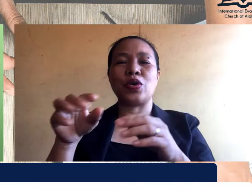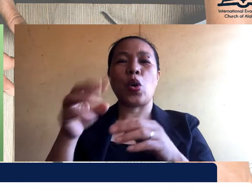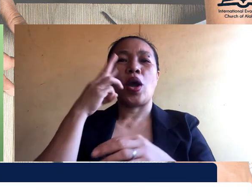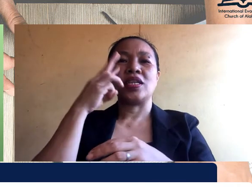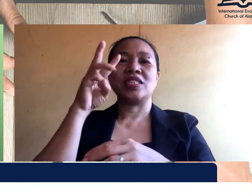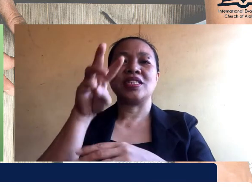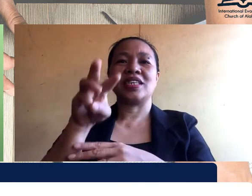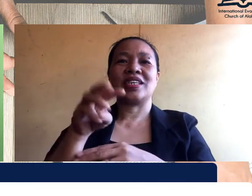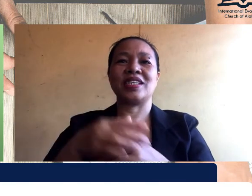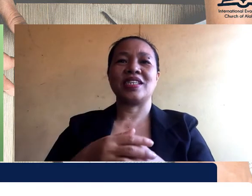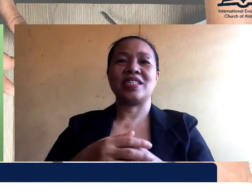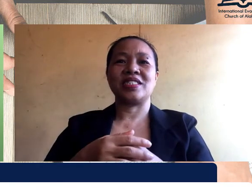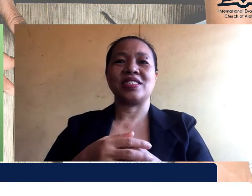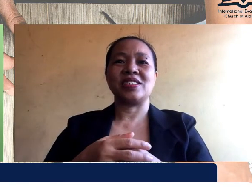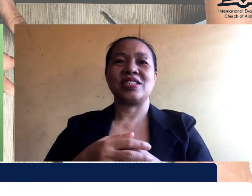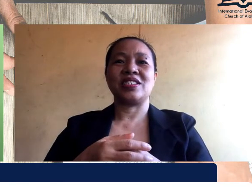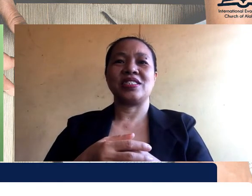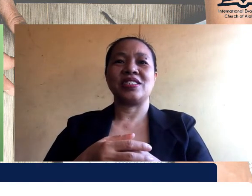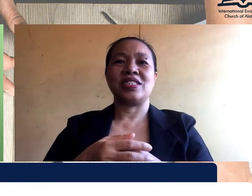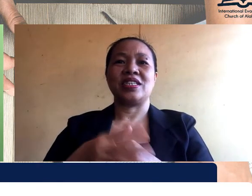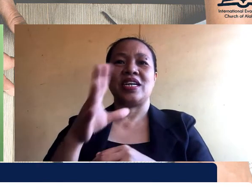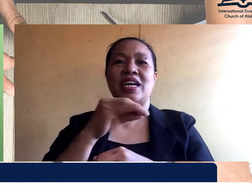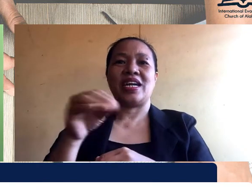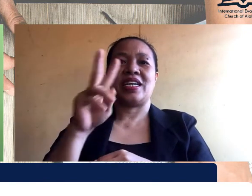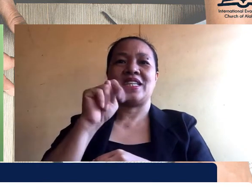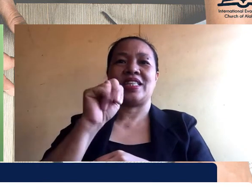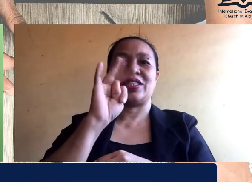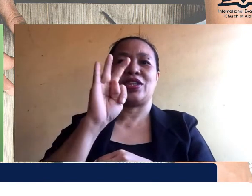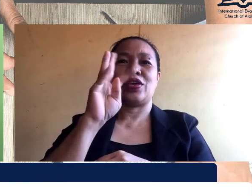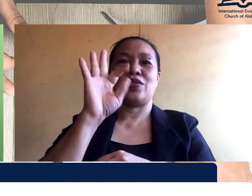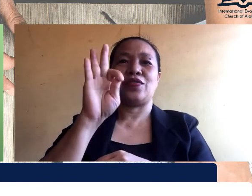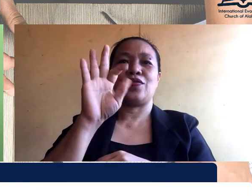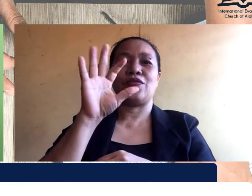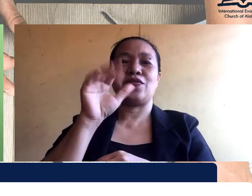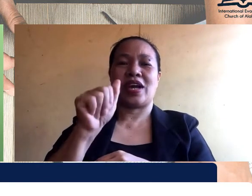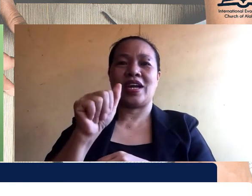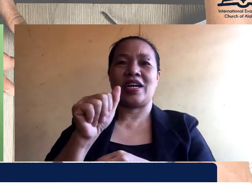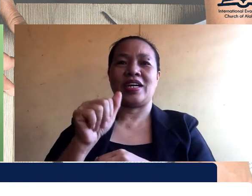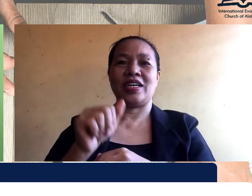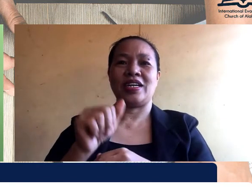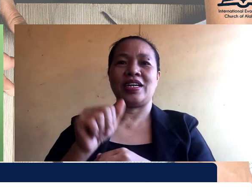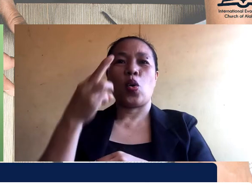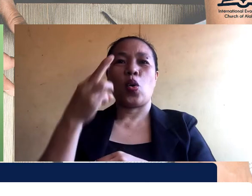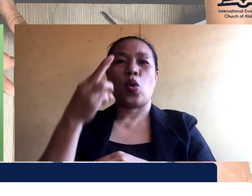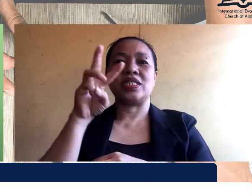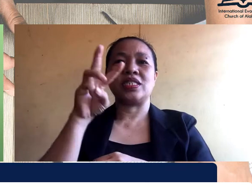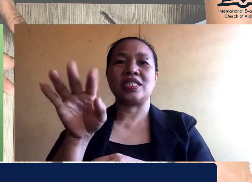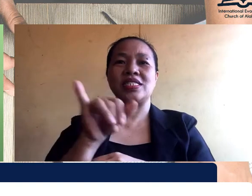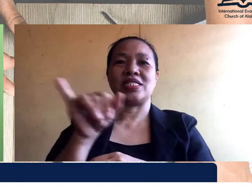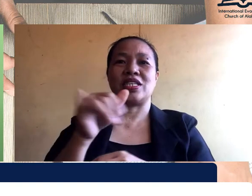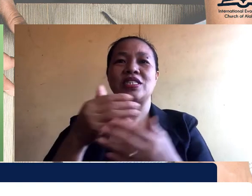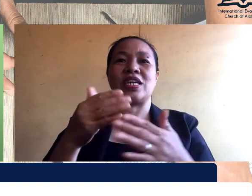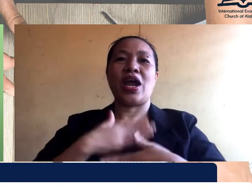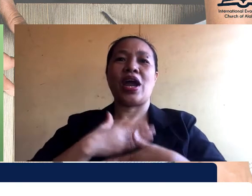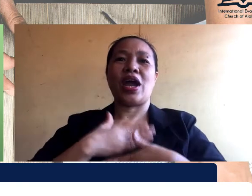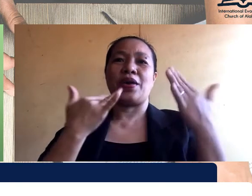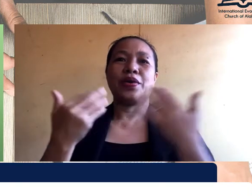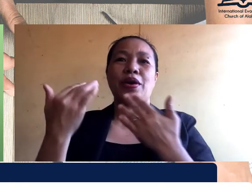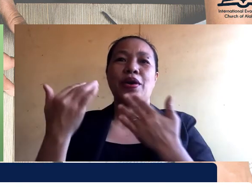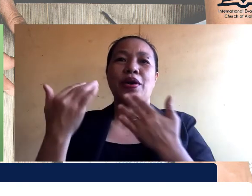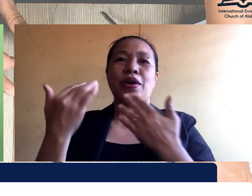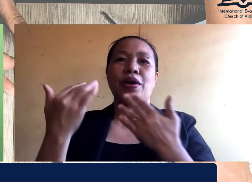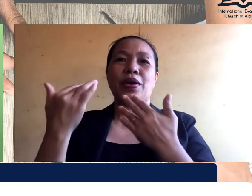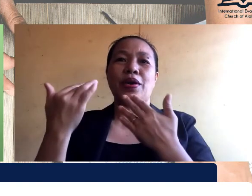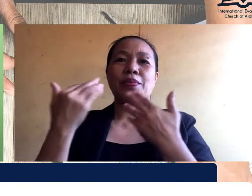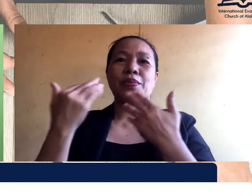ay watching there. Yeah. Belated happy birthday po, Tita Nimpa. Yeah, magandang hapon po sa inyong lahat. Thank you for